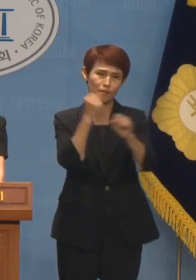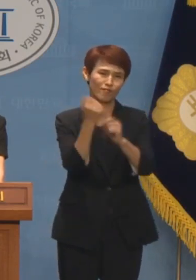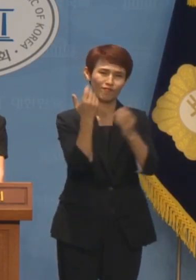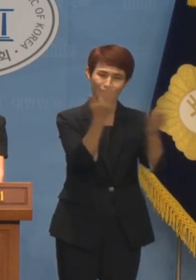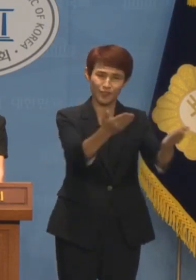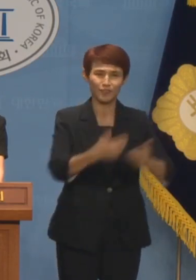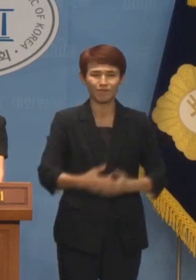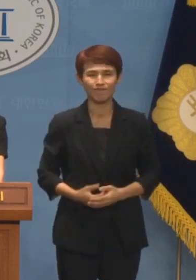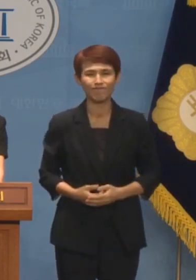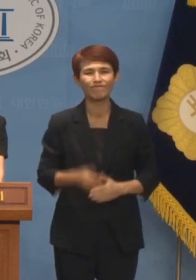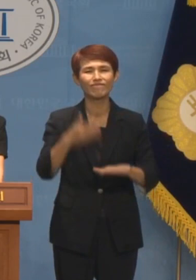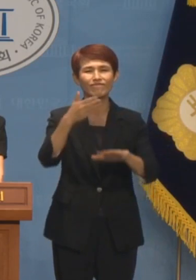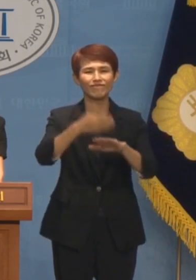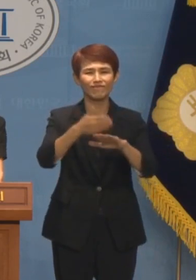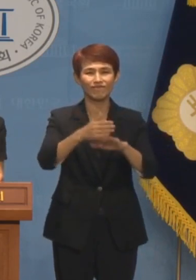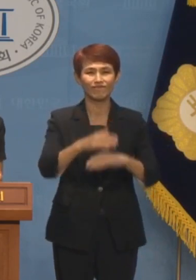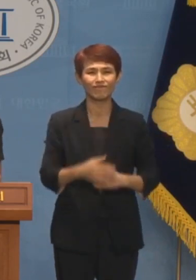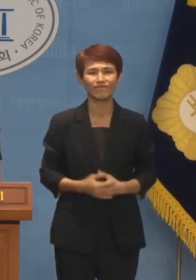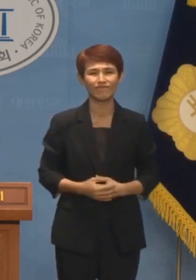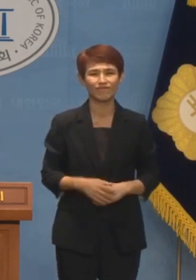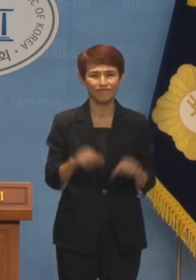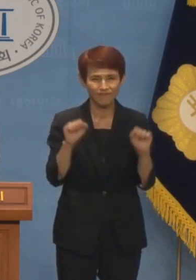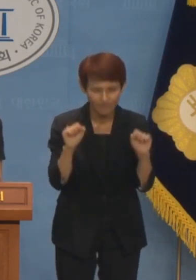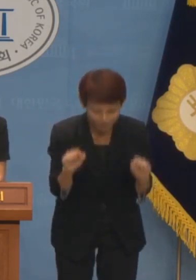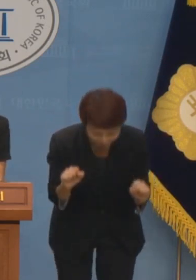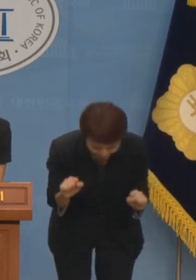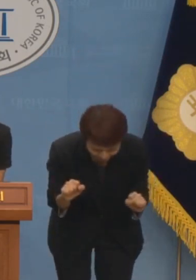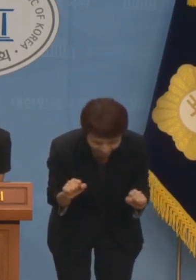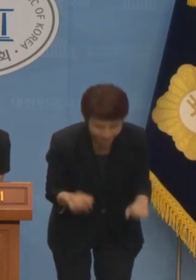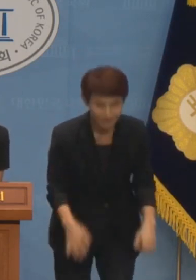가겠습니다. 감사합니다.